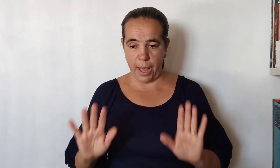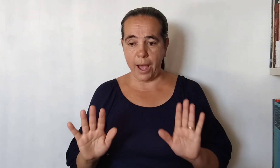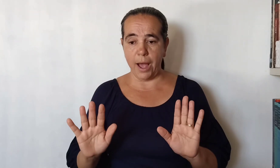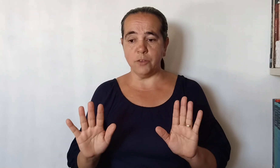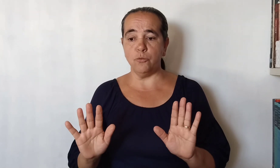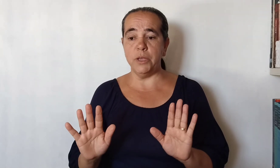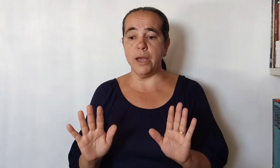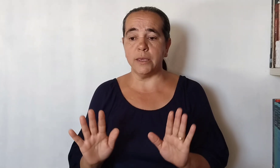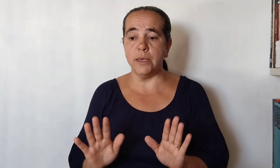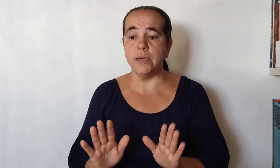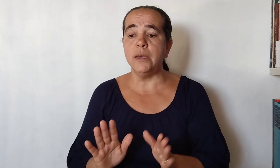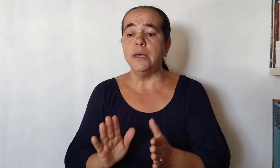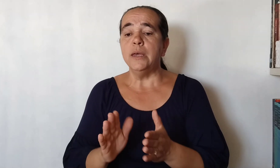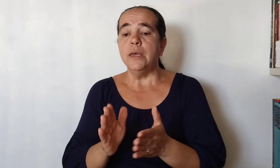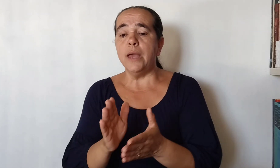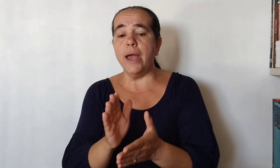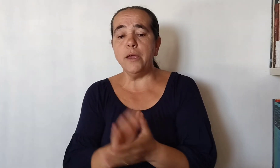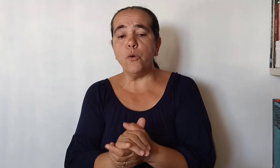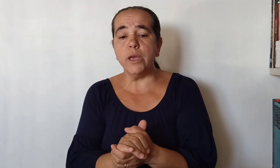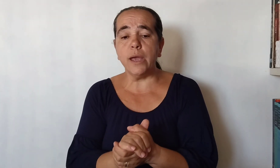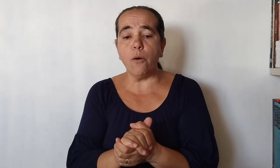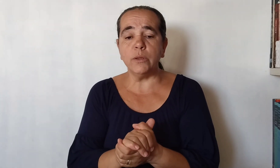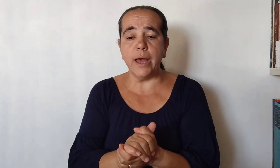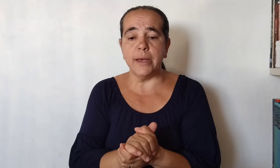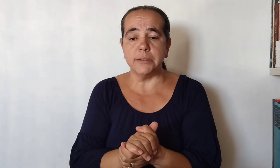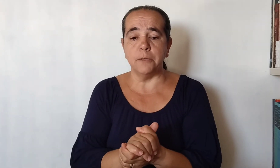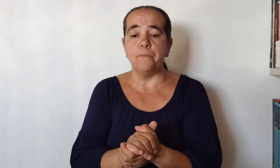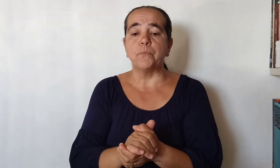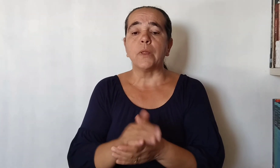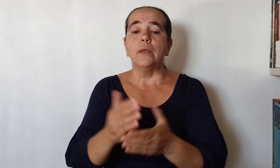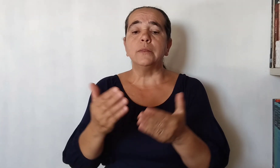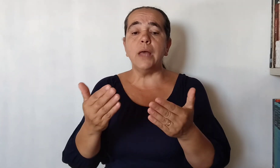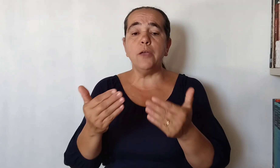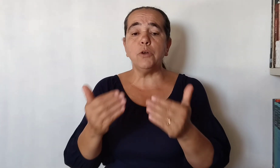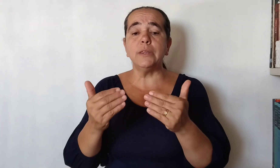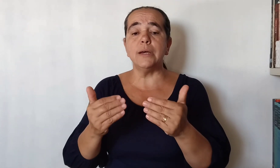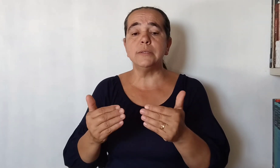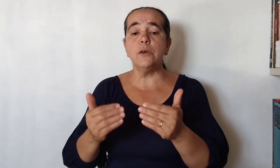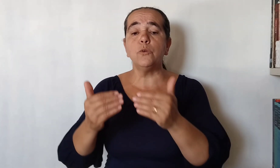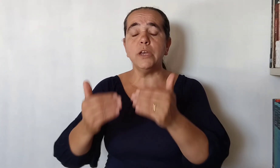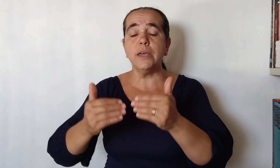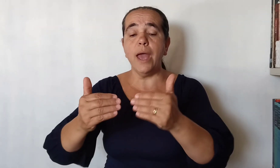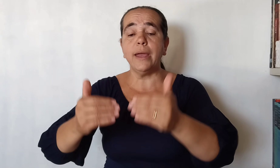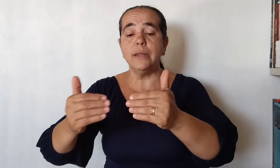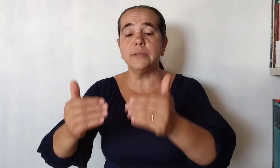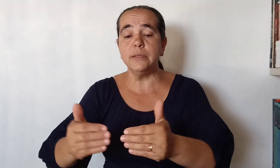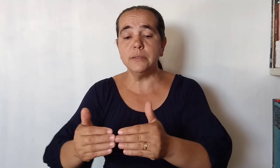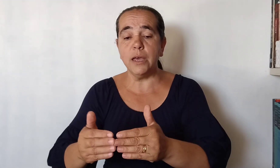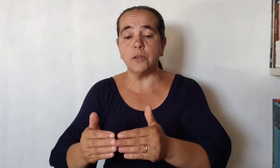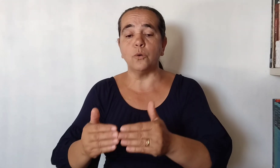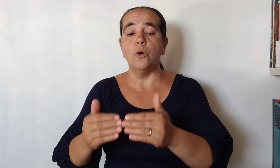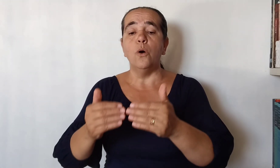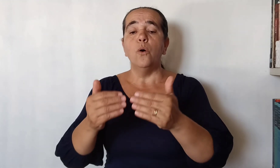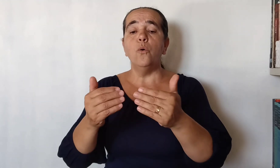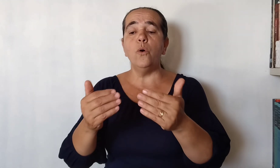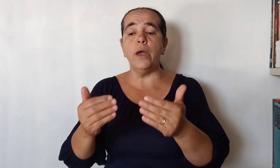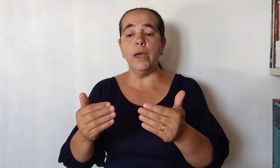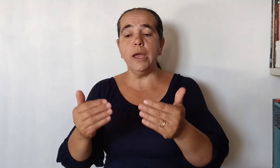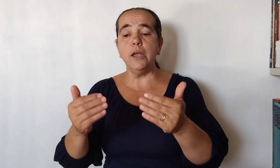tá? Assumi aqui. E aí, o que acontece? Tenho que trazer o que é que ele está dizendo. O